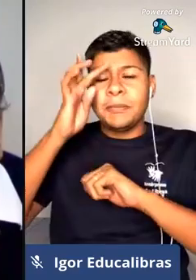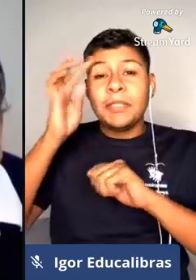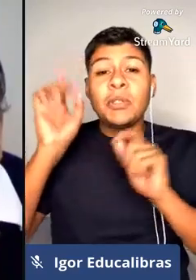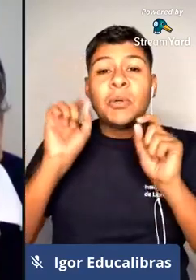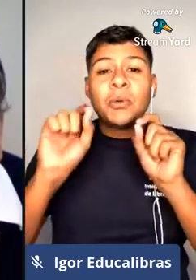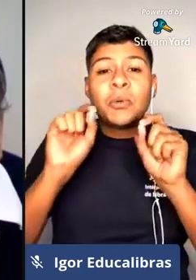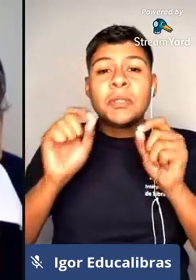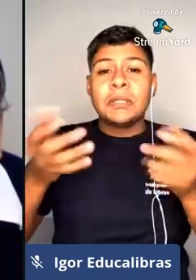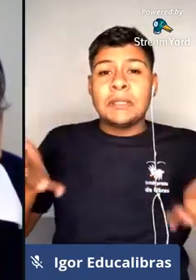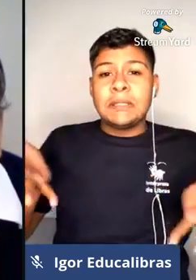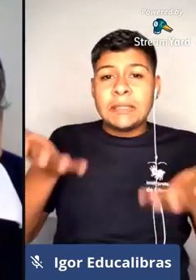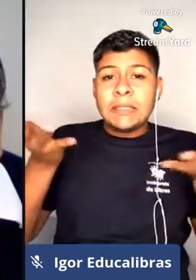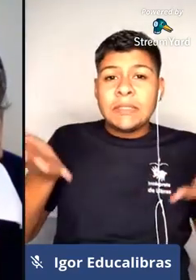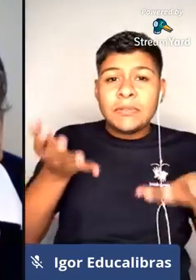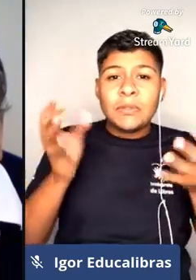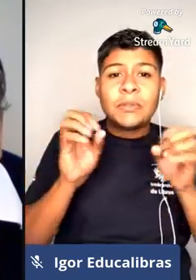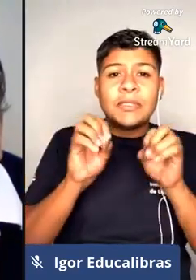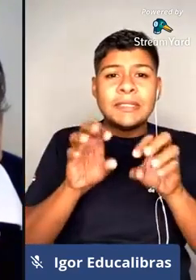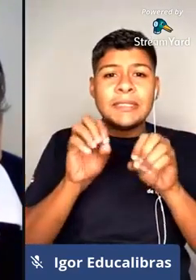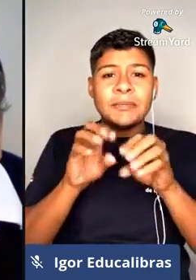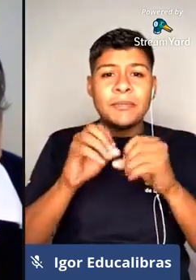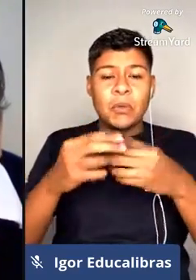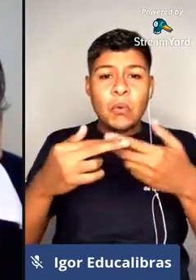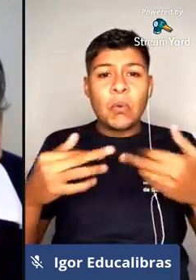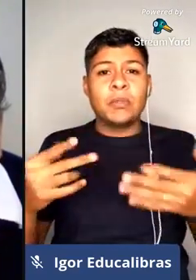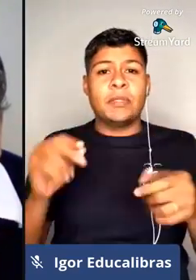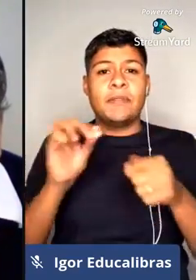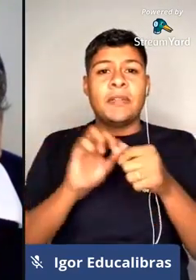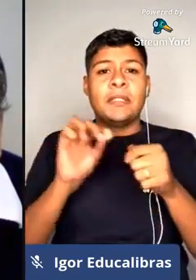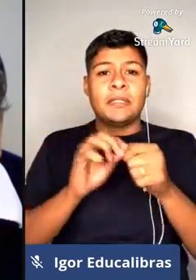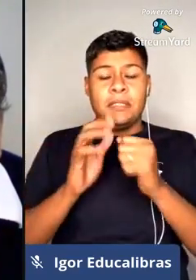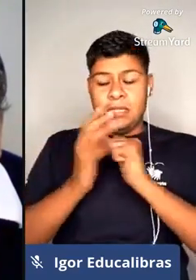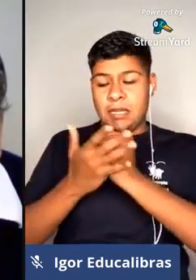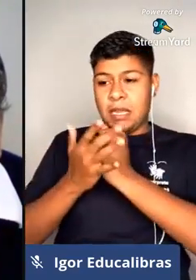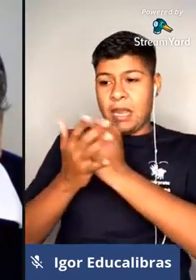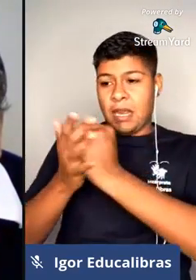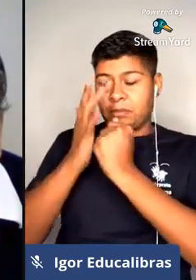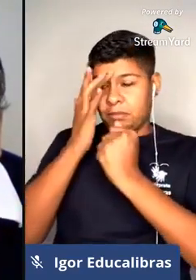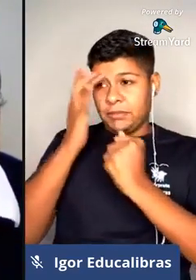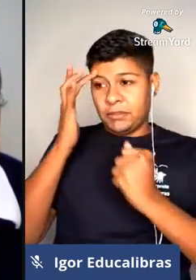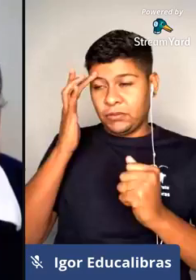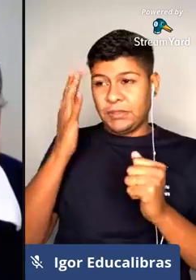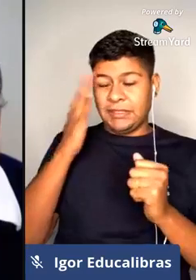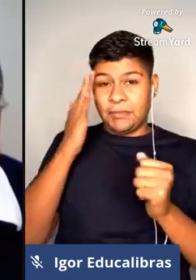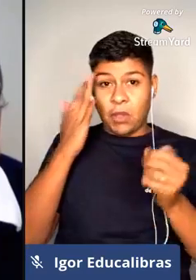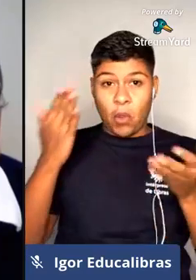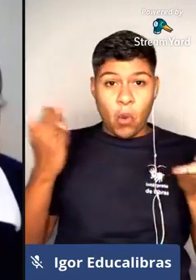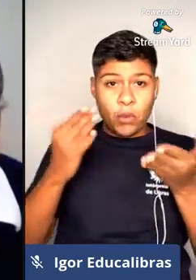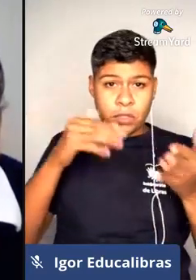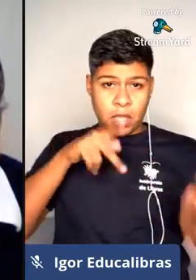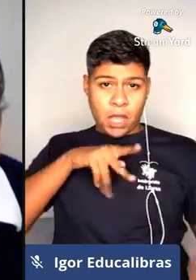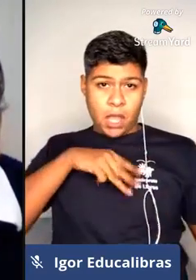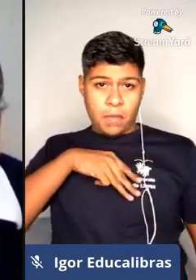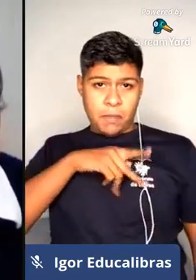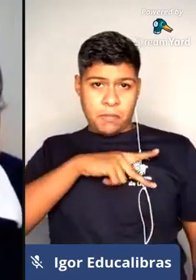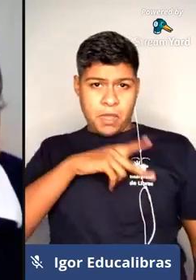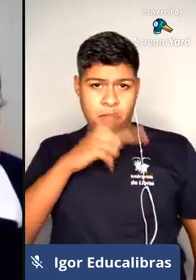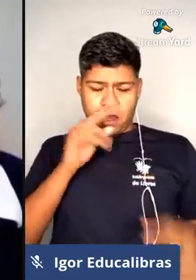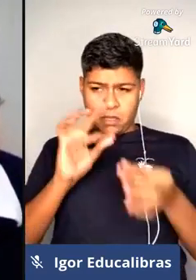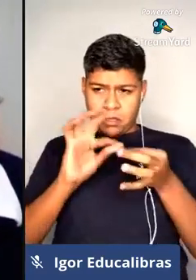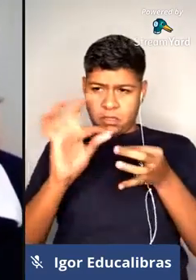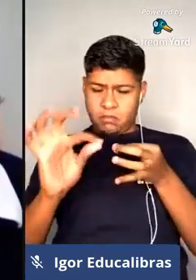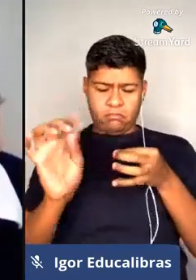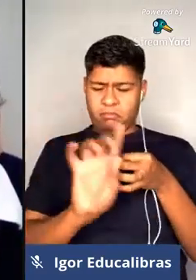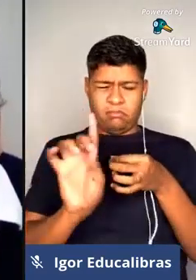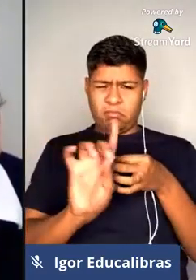que mais incentivou e nos ensinou sobre ações de fazer a favor das pessoas. Não que hoje o MP esteja afastado,